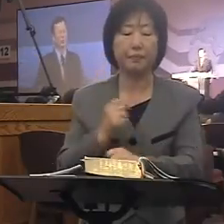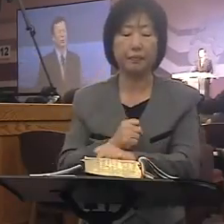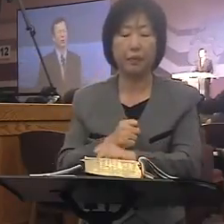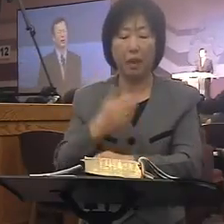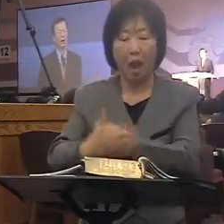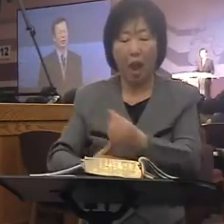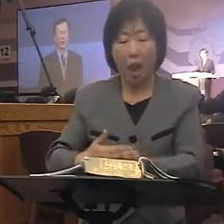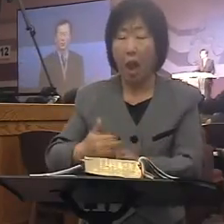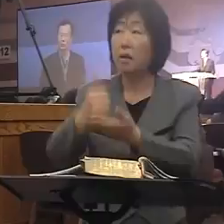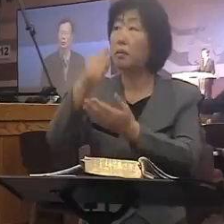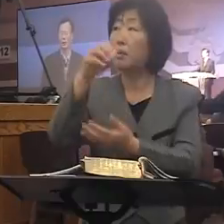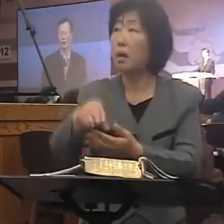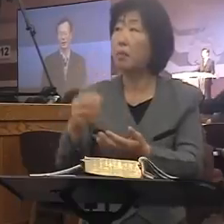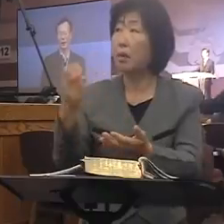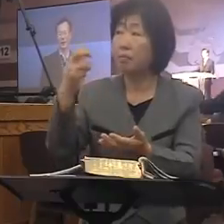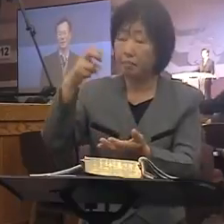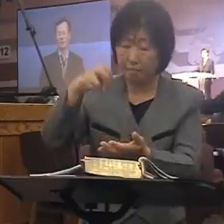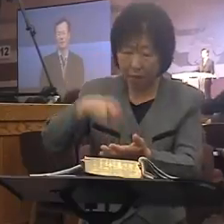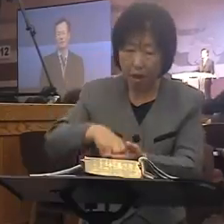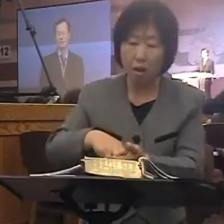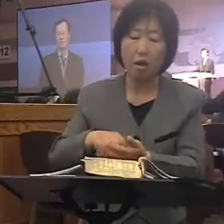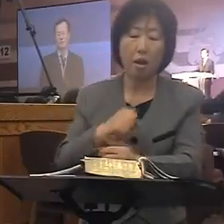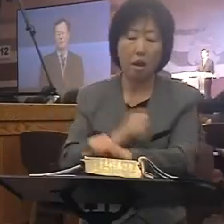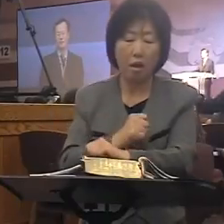무릎 꿇자고 하고 있는 운동입니다.